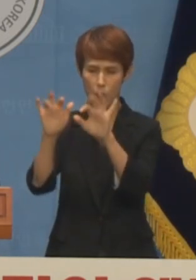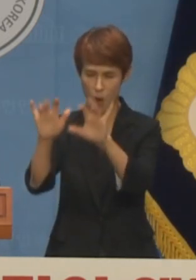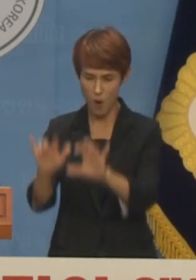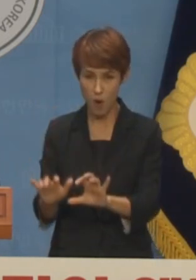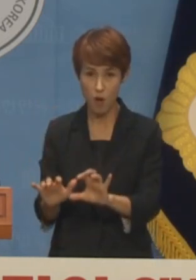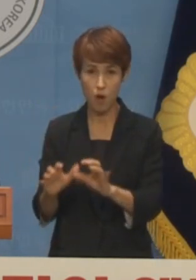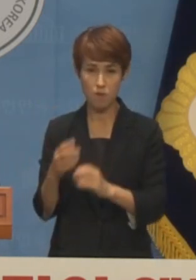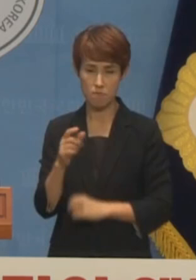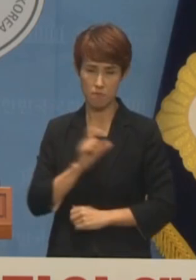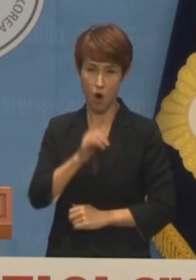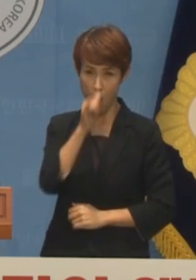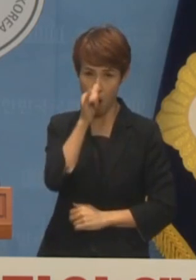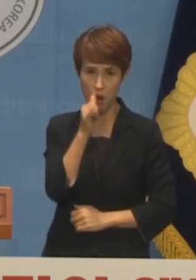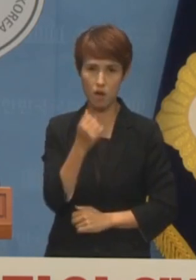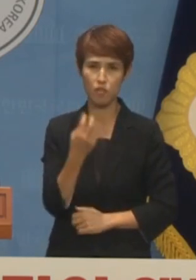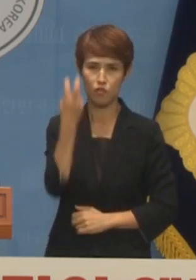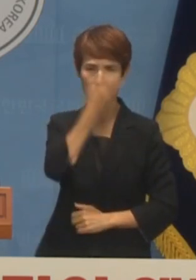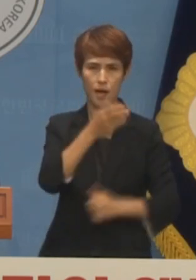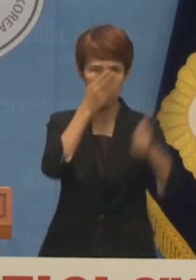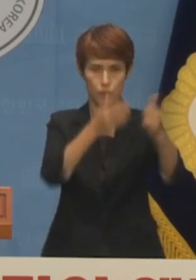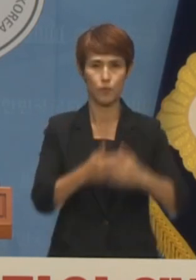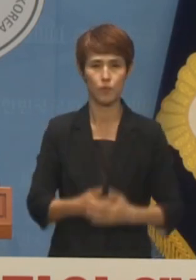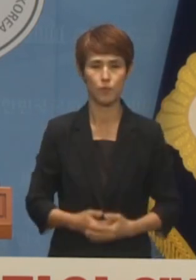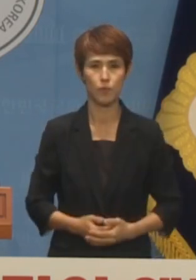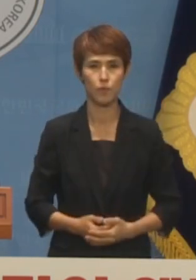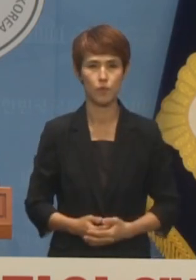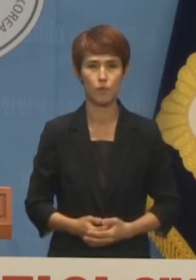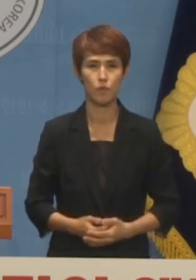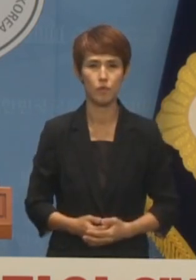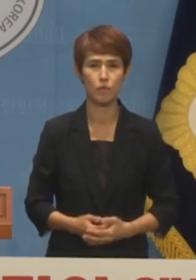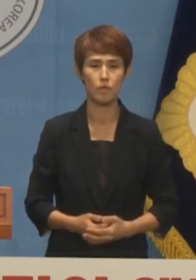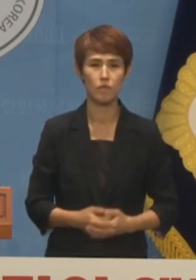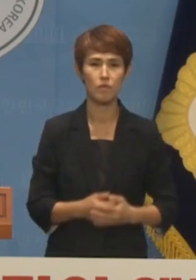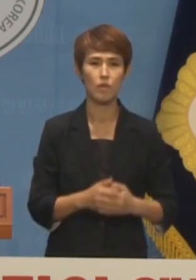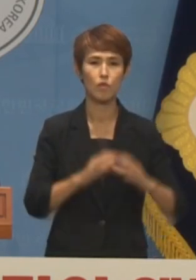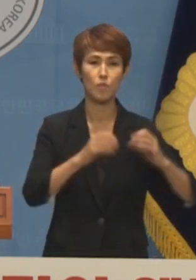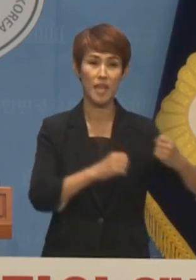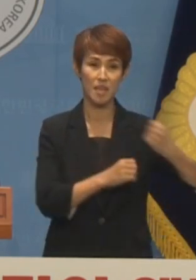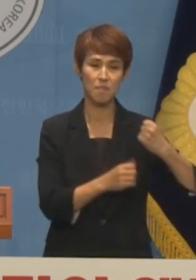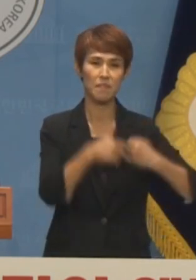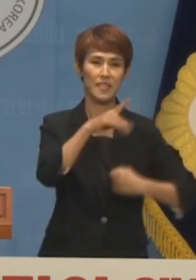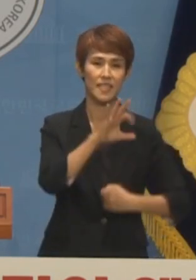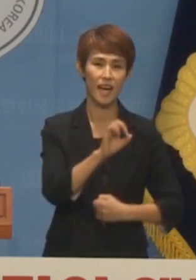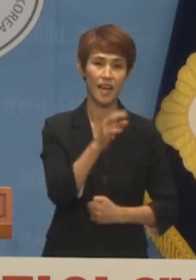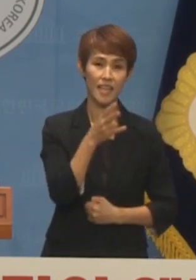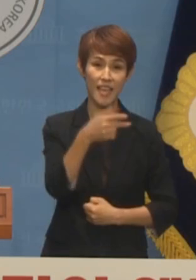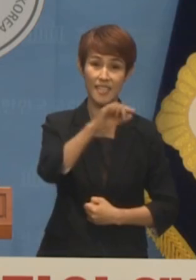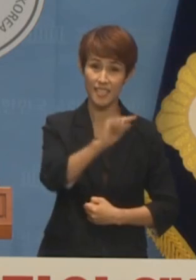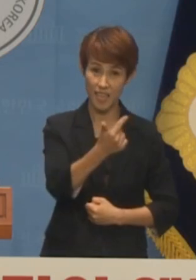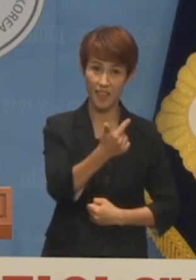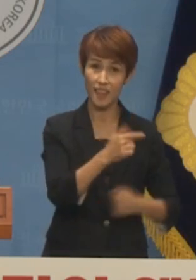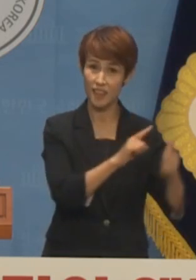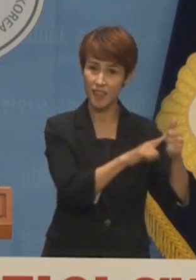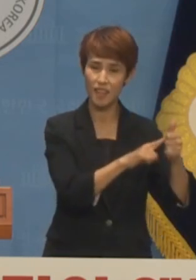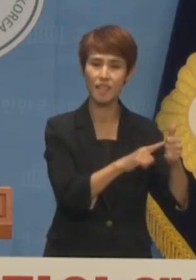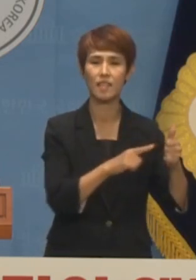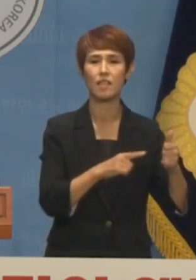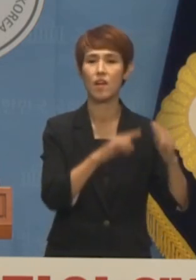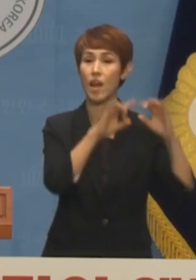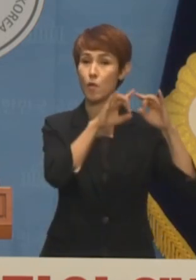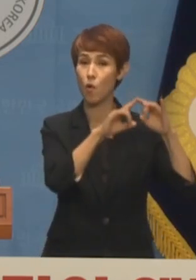수사하라. 여당인 국민의힘 전 최고위원인 장예찬은 2024년 7월 9일 한 라디오